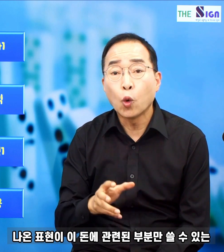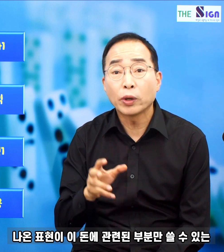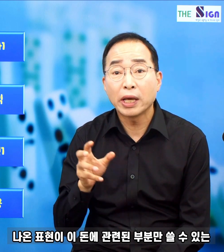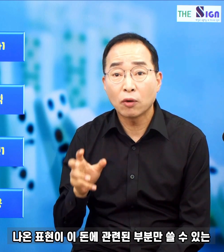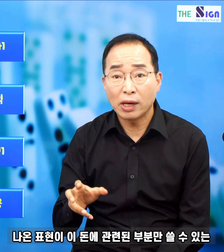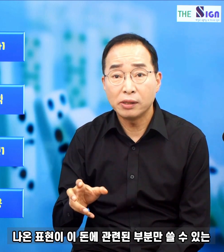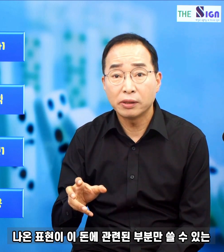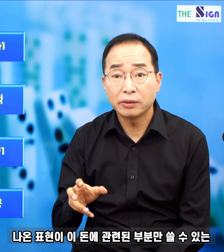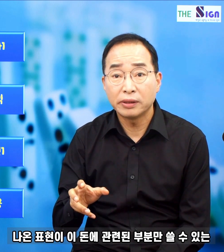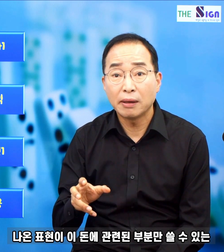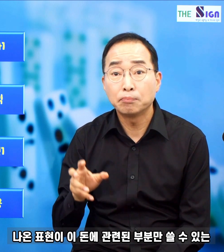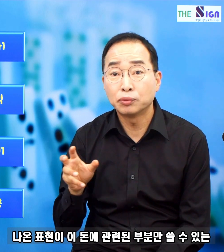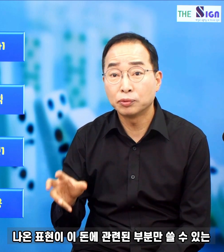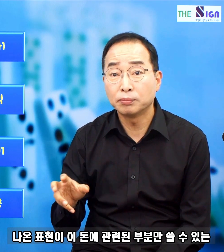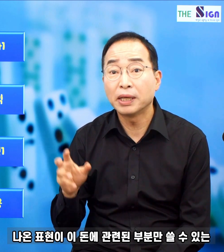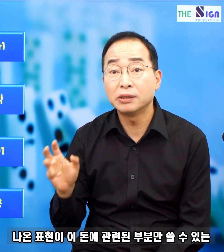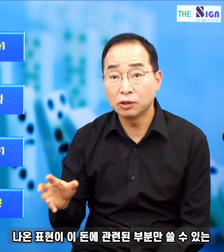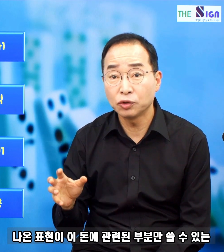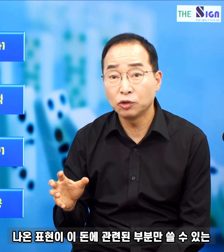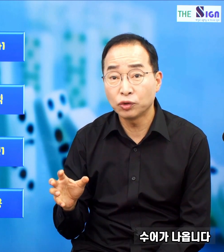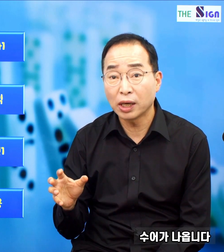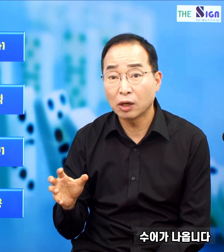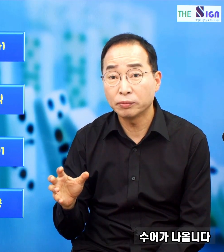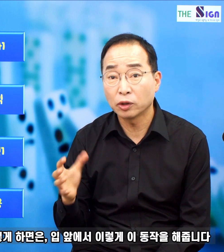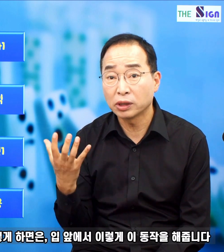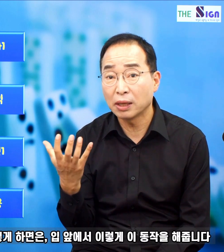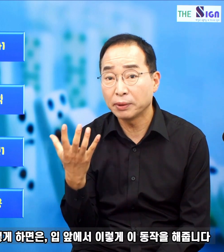돈에 관련된 부분만 쓸 수 있는 수화가 나옵니다. 어떻게 하면은,